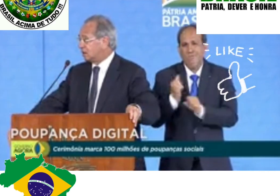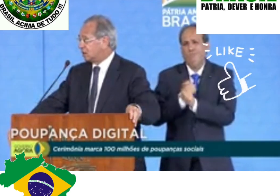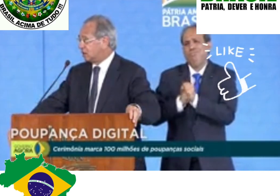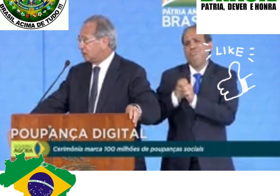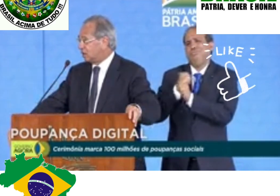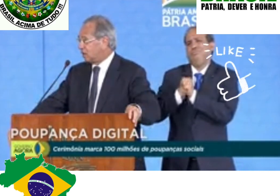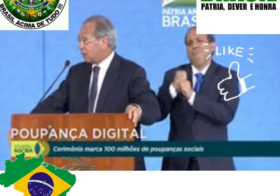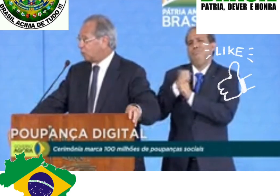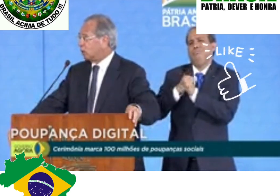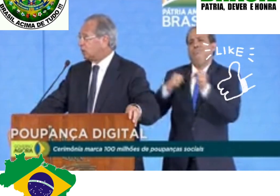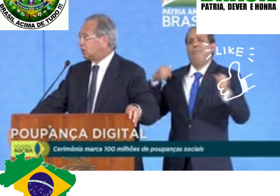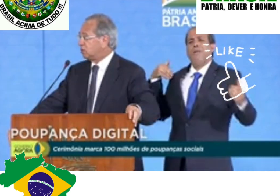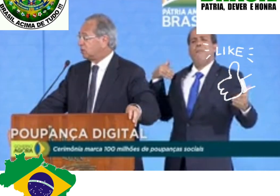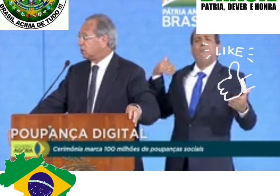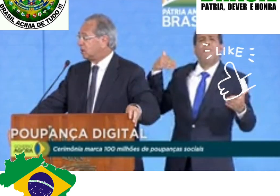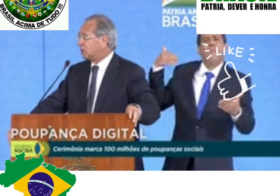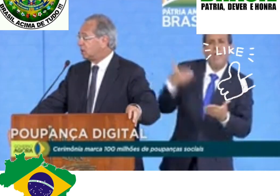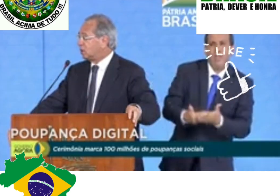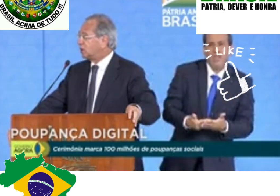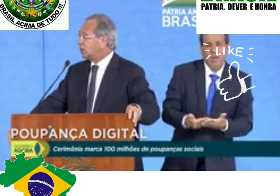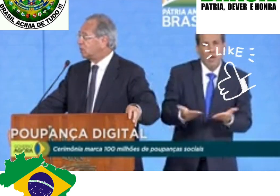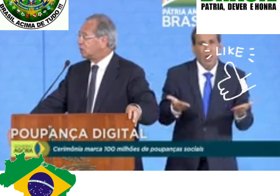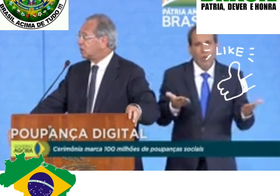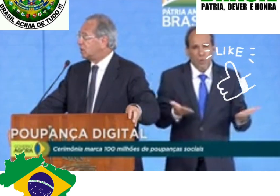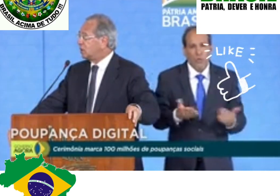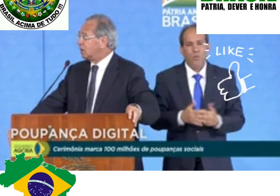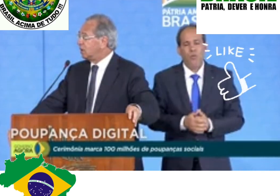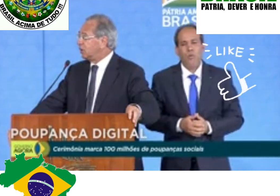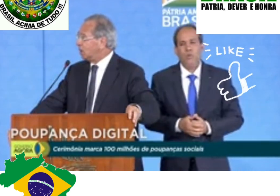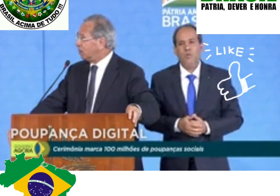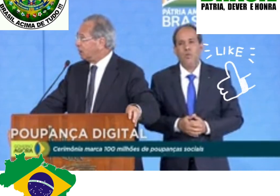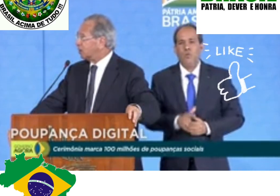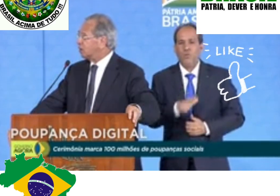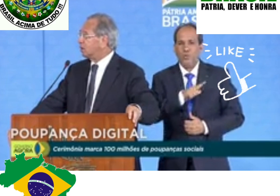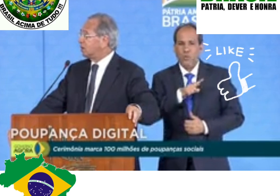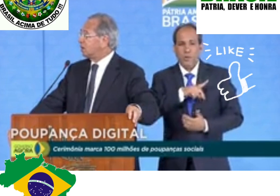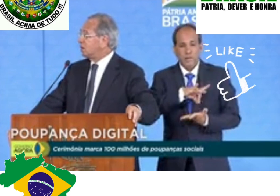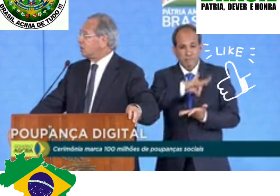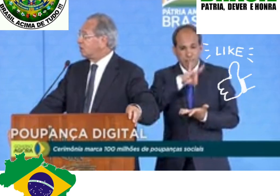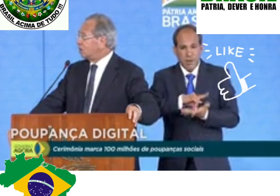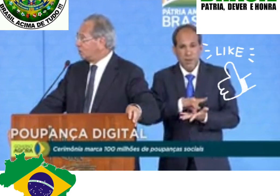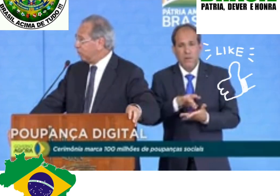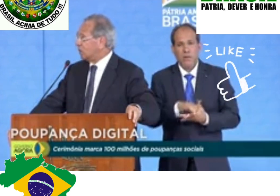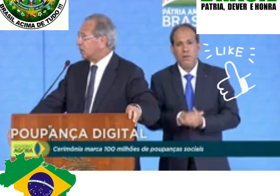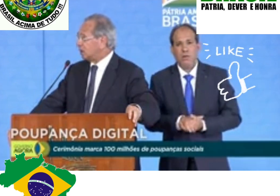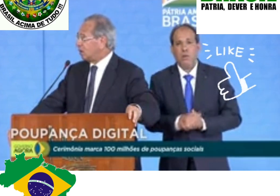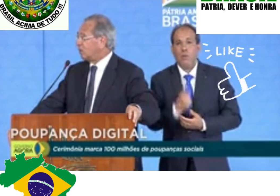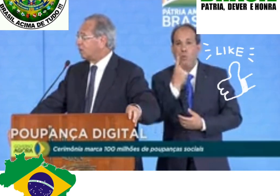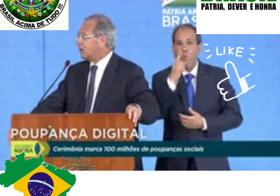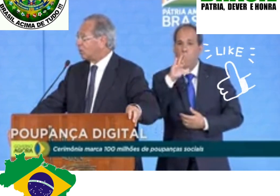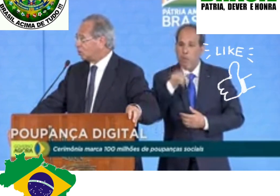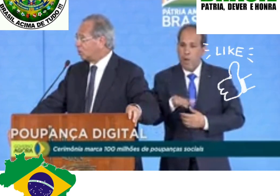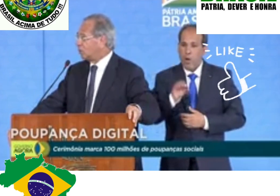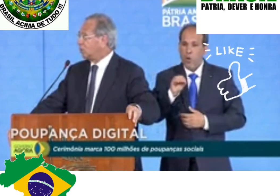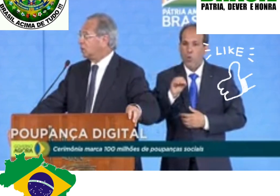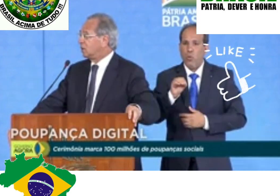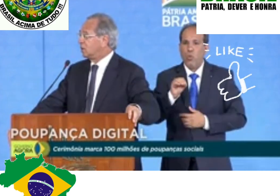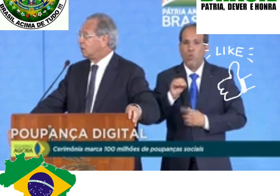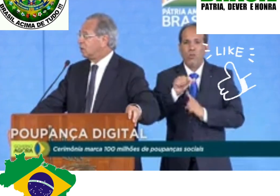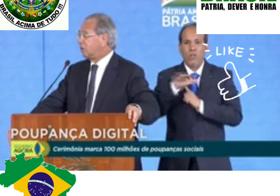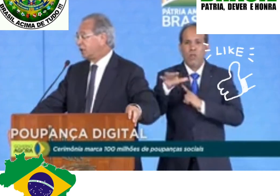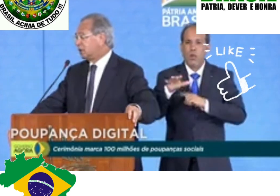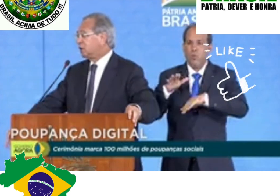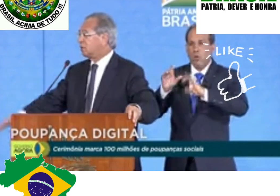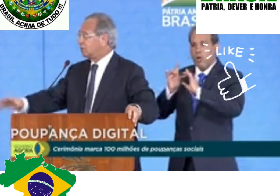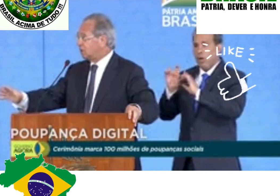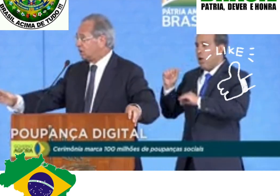décadas após isso, nós temos finalmente o Banco Central autônomo.